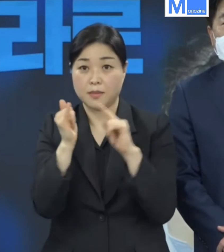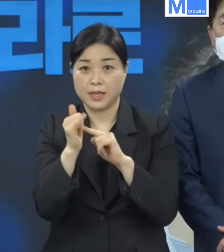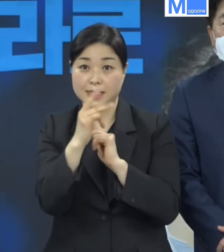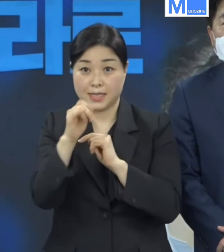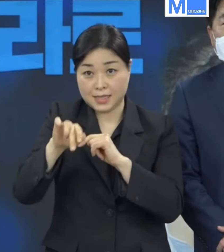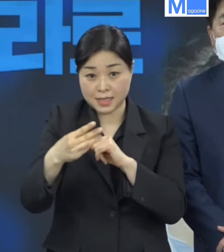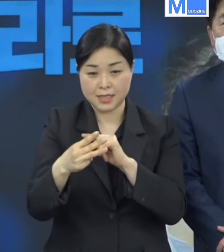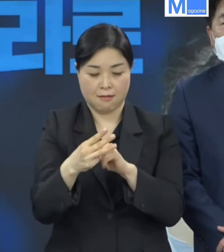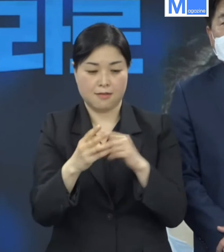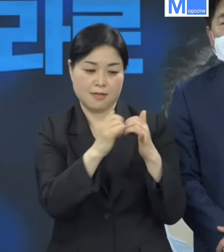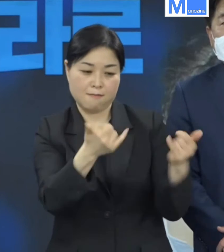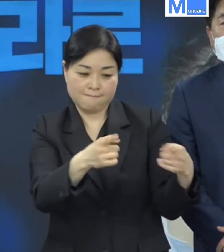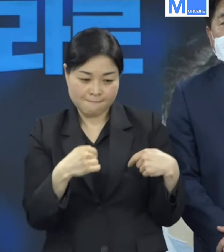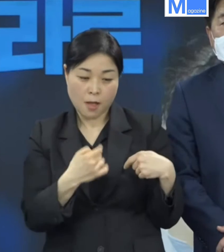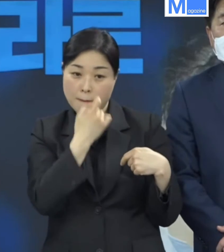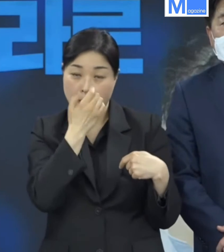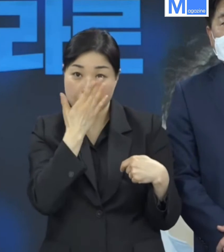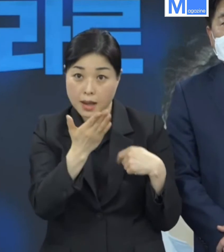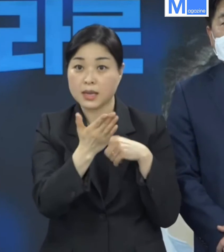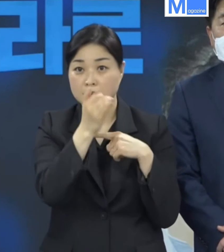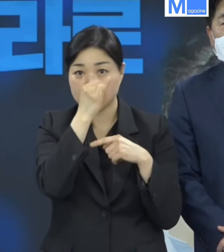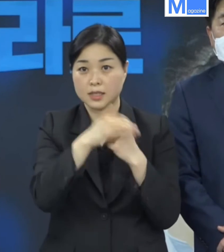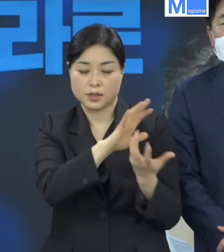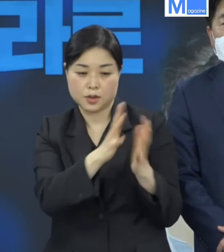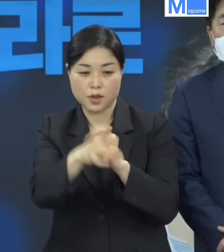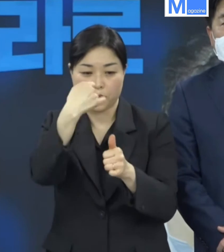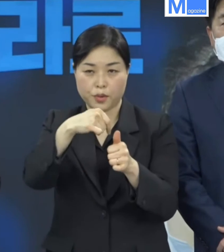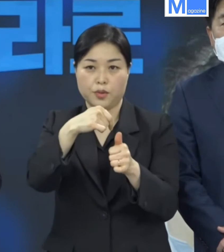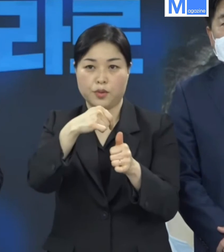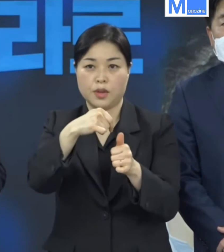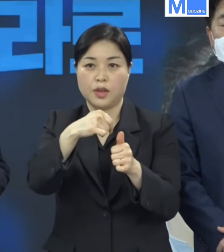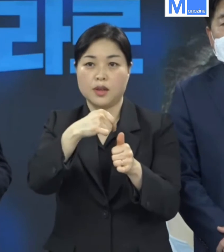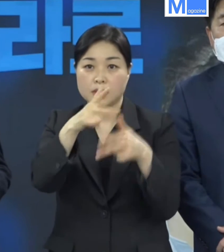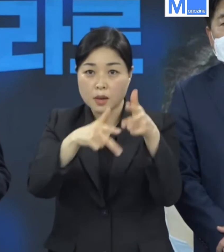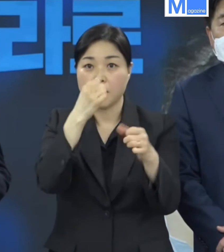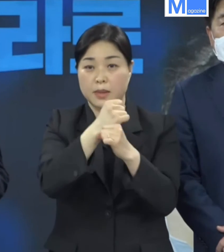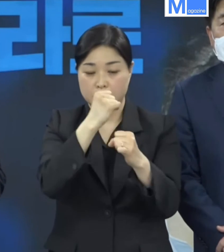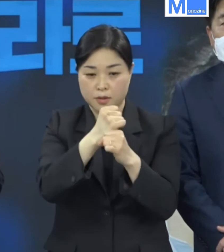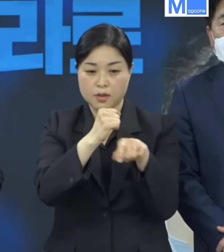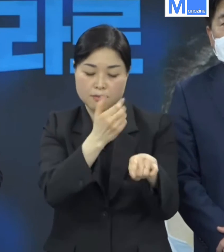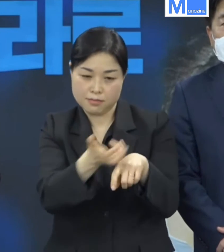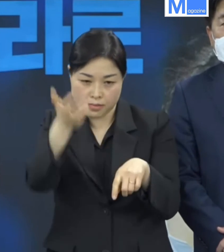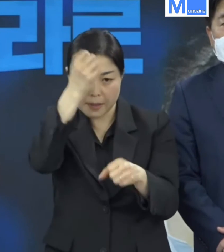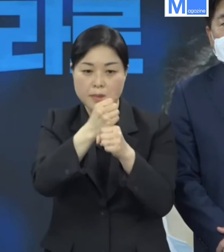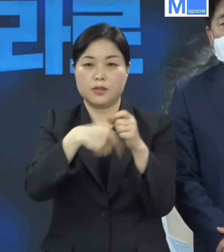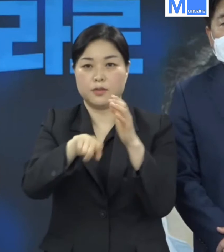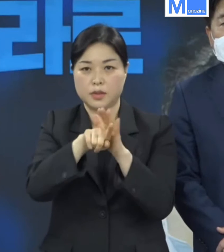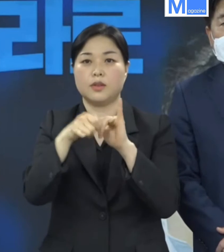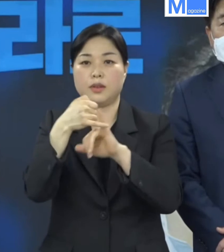참여하는 디지털 전환 교육 프로그램을 만들고 활성화시키도록 하겠습니다.